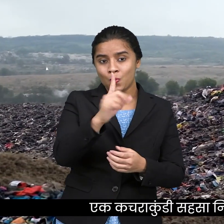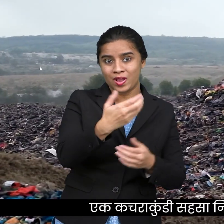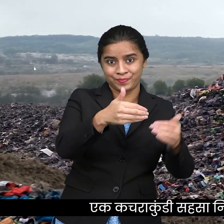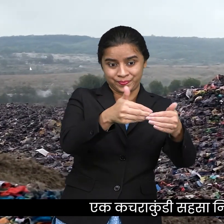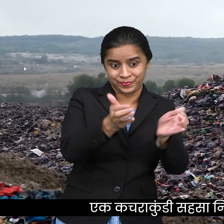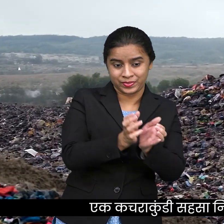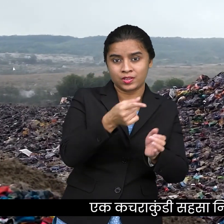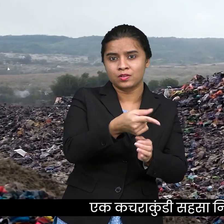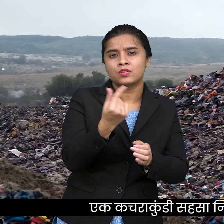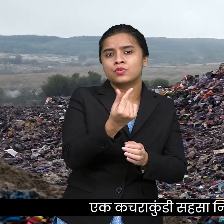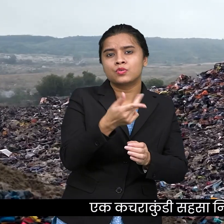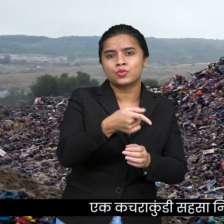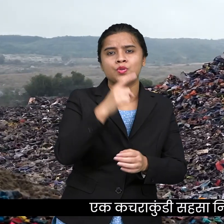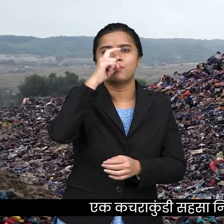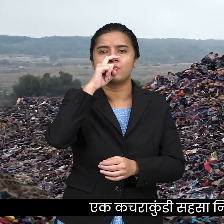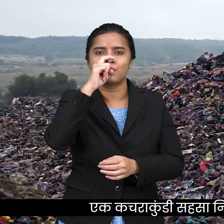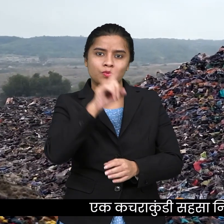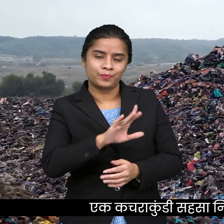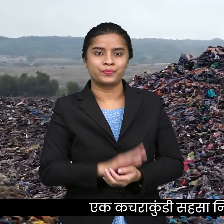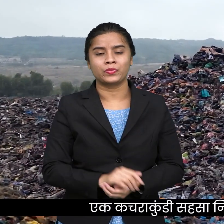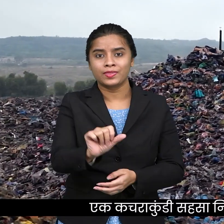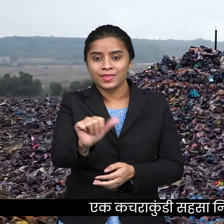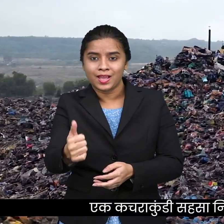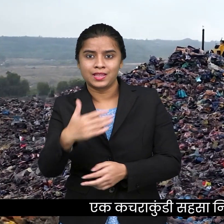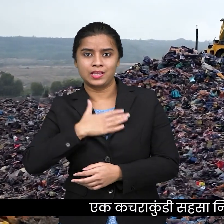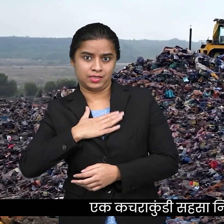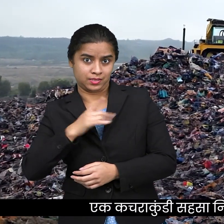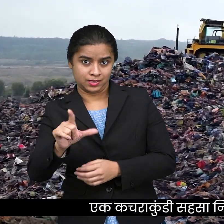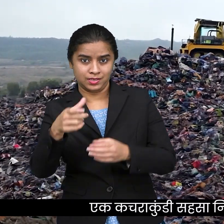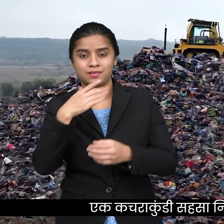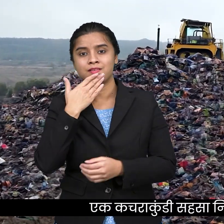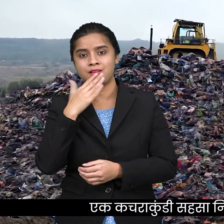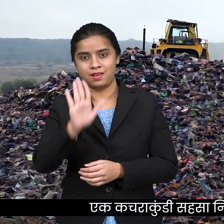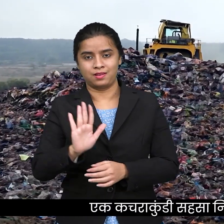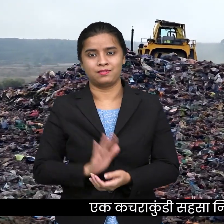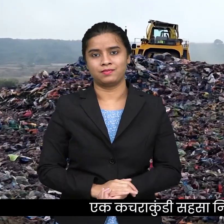एक कचराकुंडी सहसा निळी असते आणि दुसरी हिरवी असते.